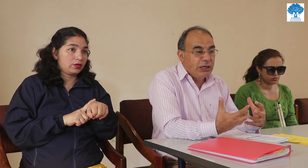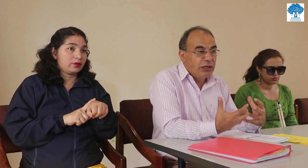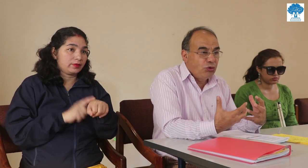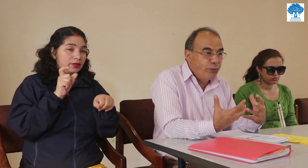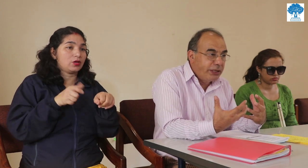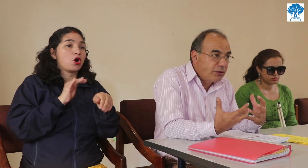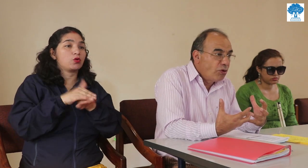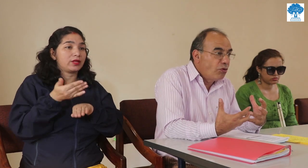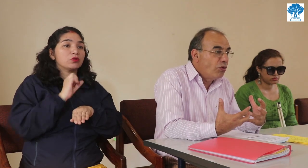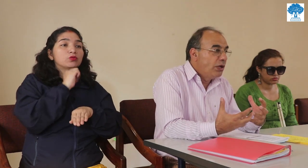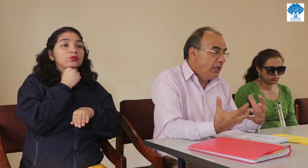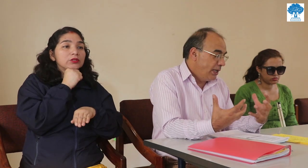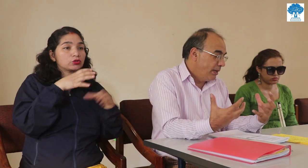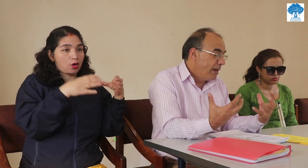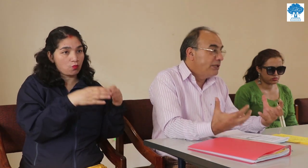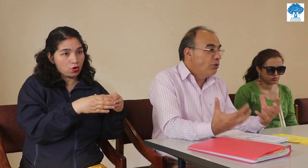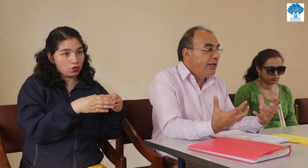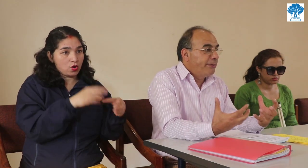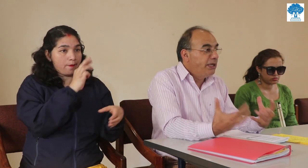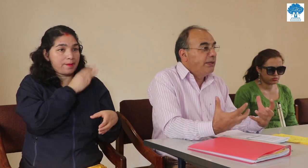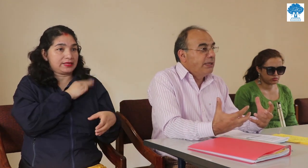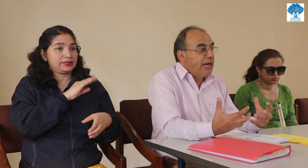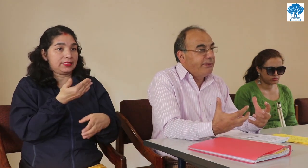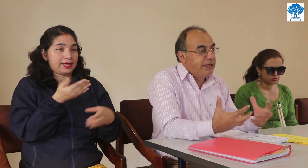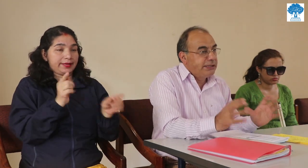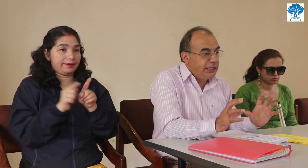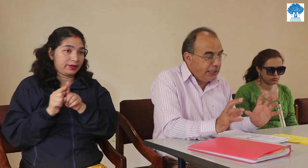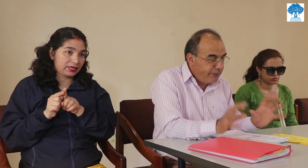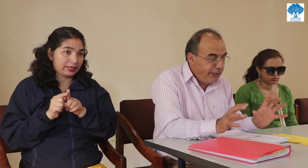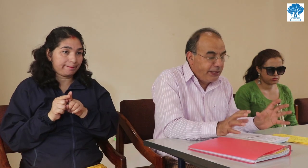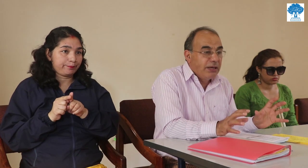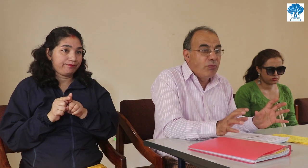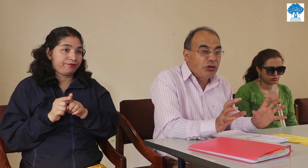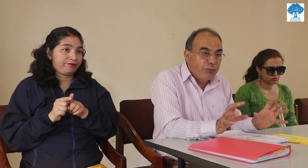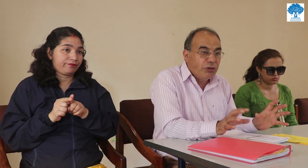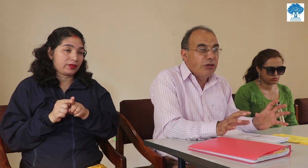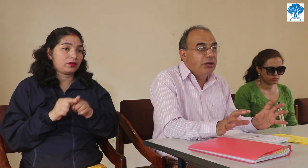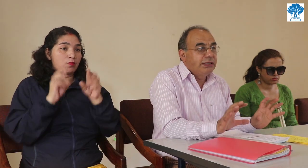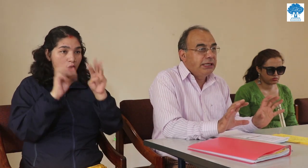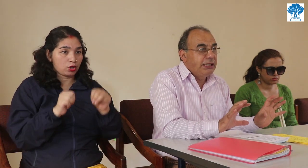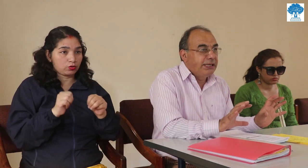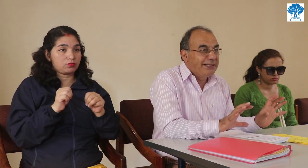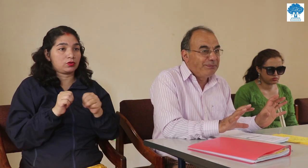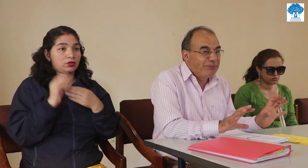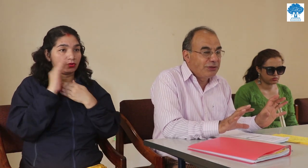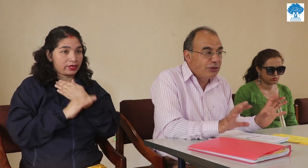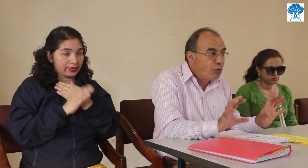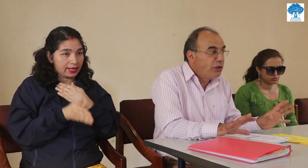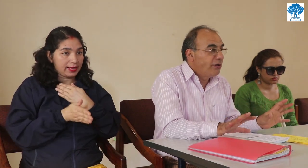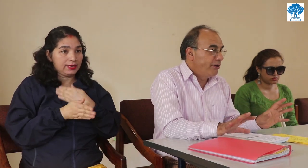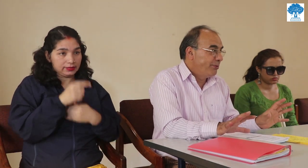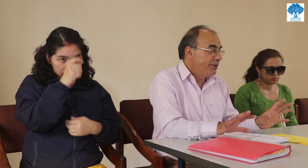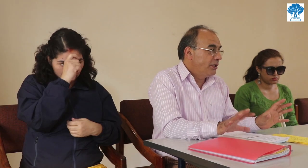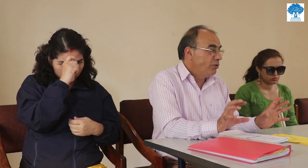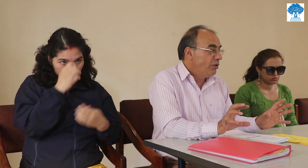व्यक्तिहरूलाई, त्यो उमेरसम्मको मानिसहरूलाई पनि हामीले चाहिँ एकदमै महत्त्वपूर्ण ढङ्गले चाहिँ